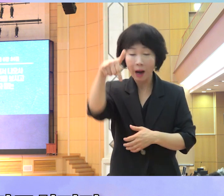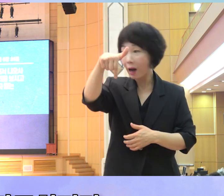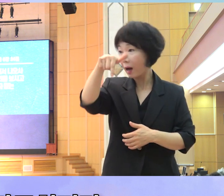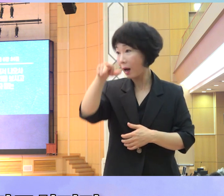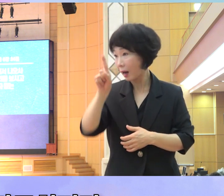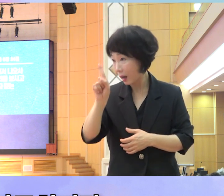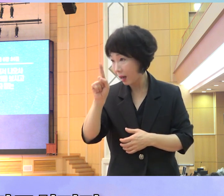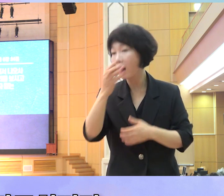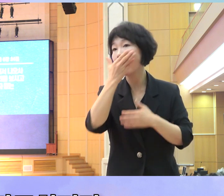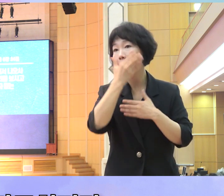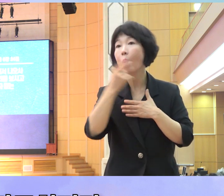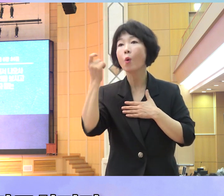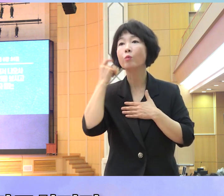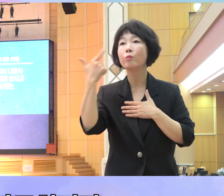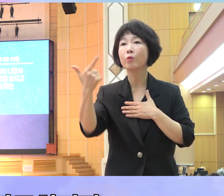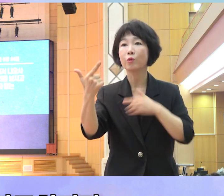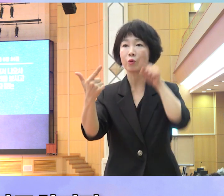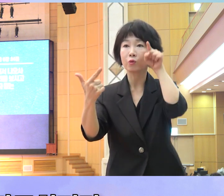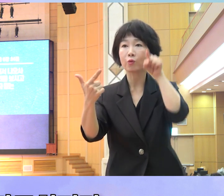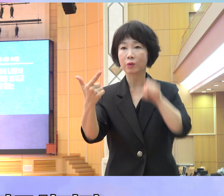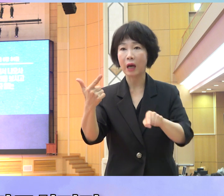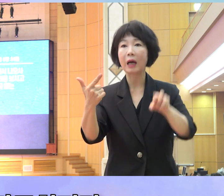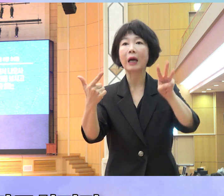6장 34절 말씀입니다.